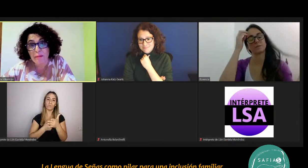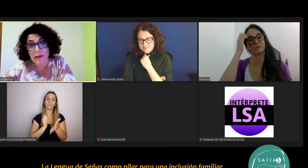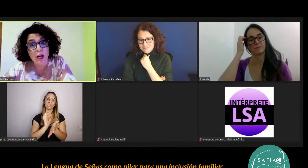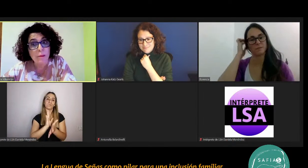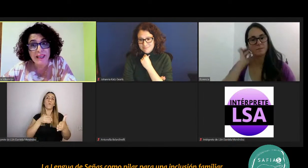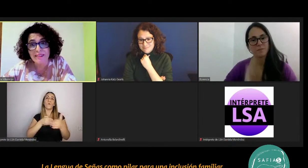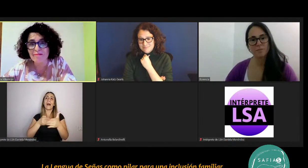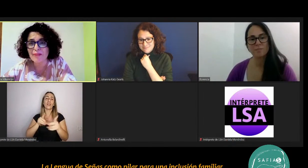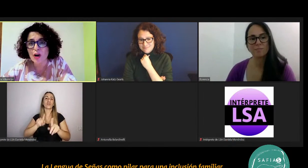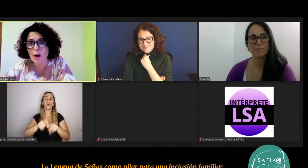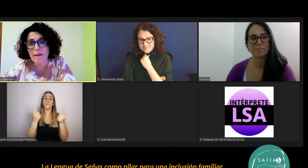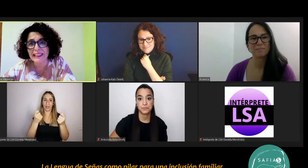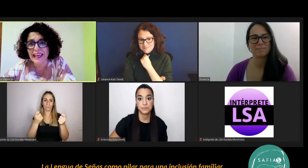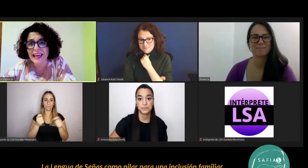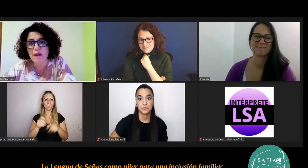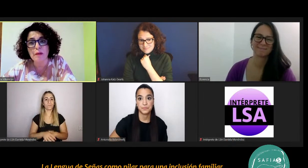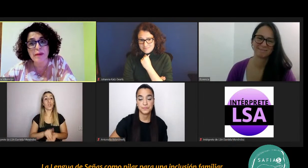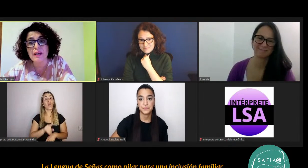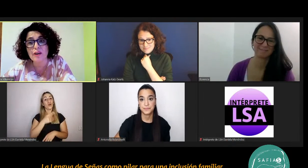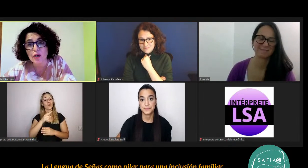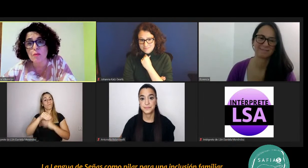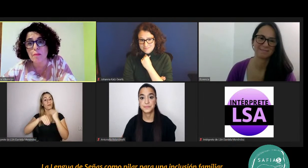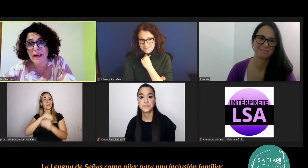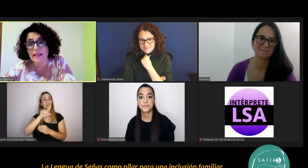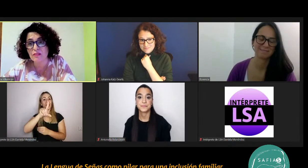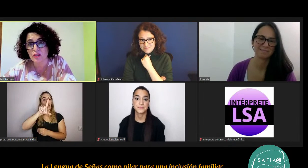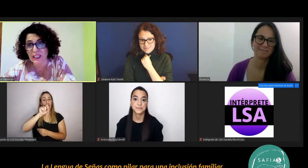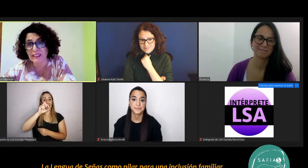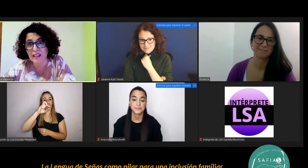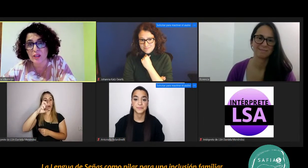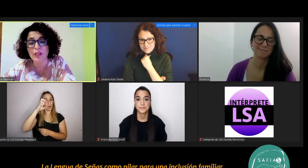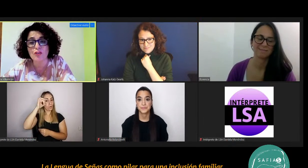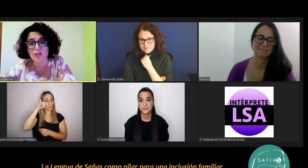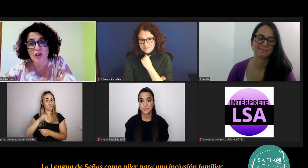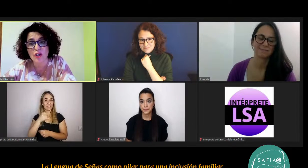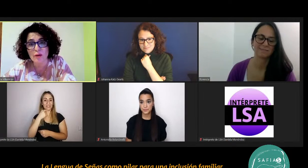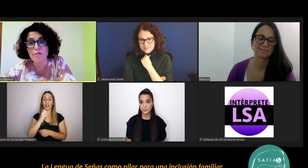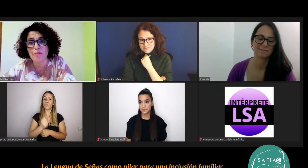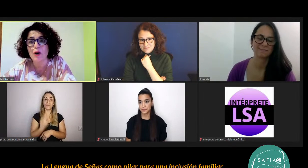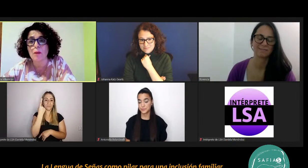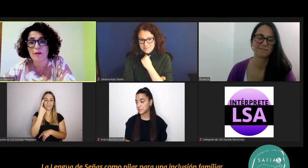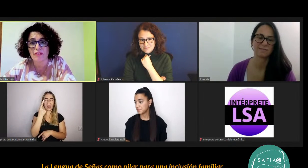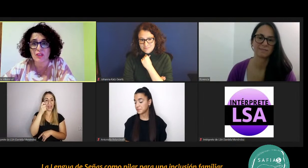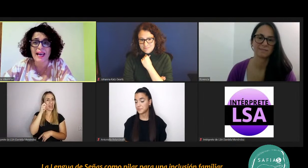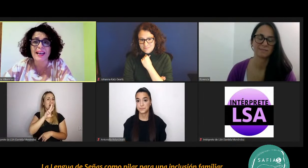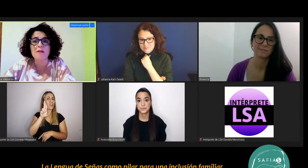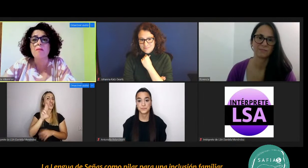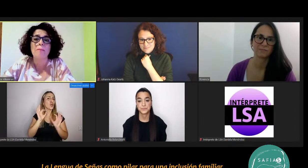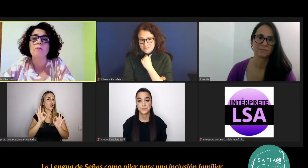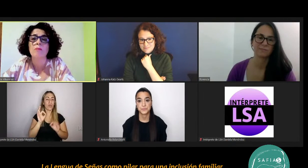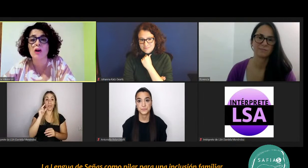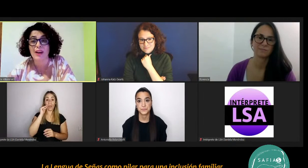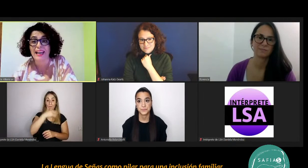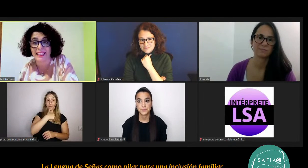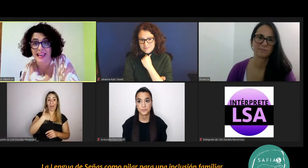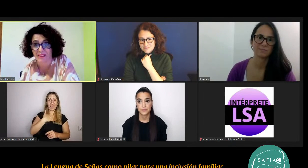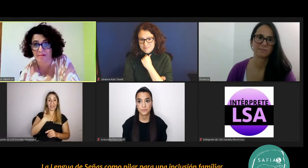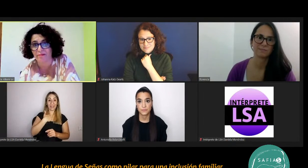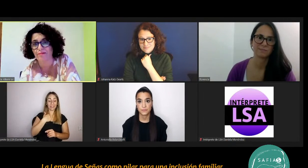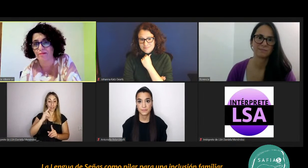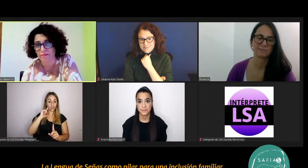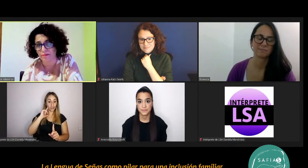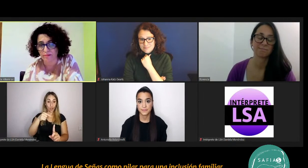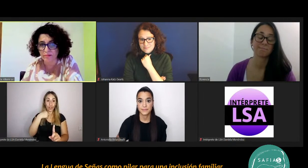La familia López nos comparte el primer error como padres oyentes de un hijo sordo, por los profesionales, vamos por la